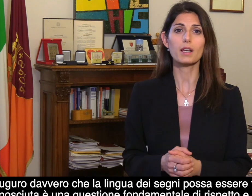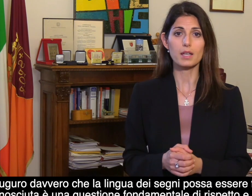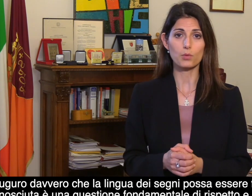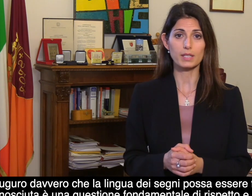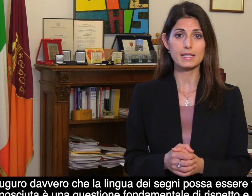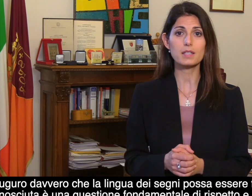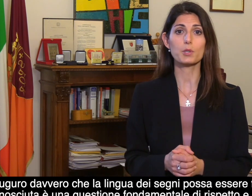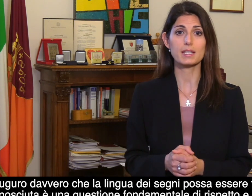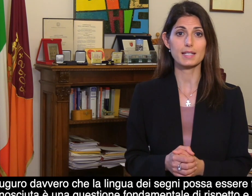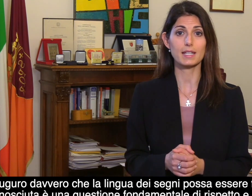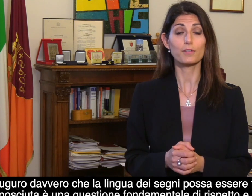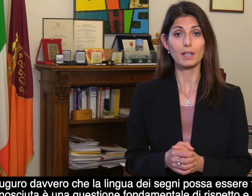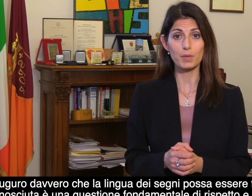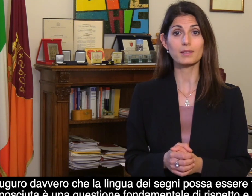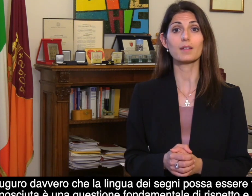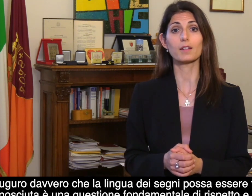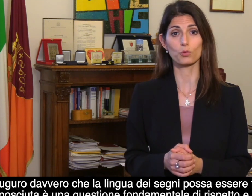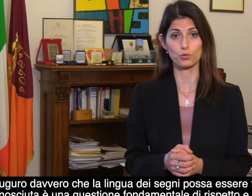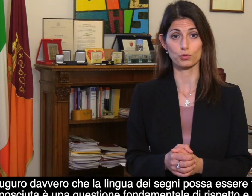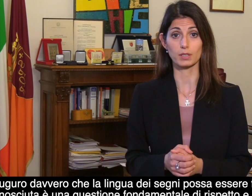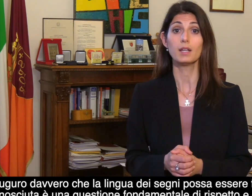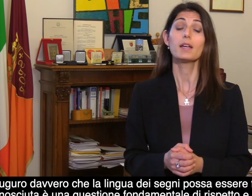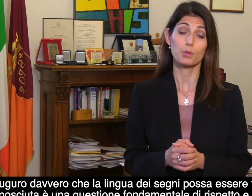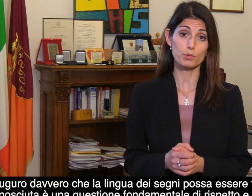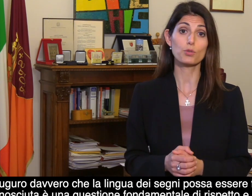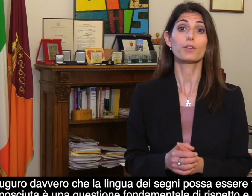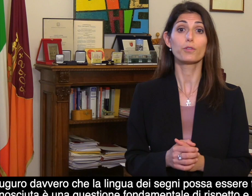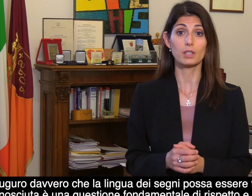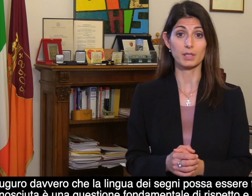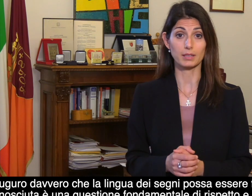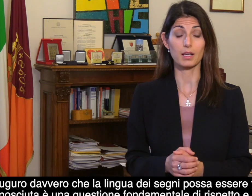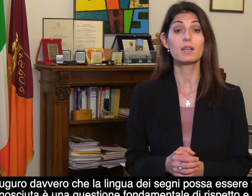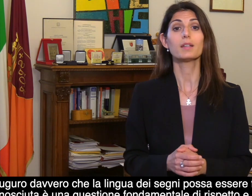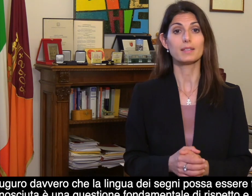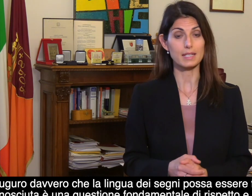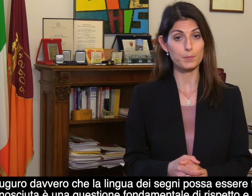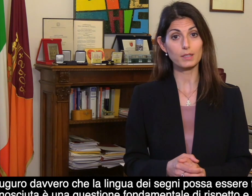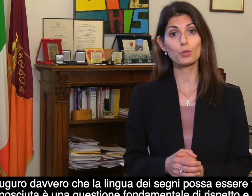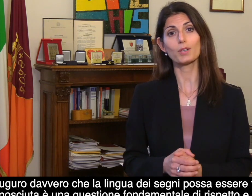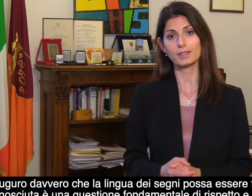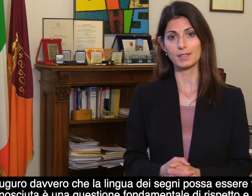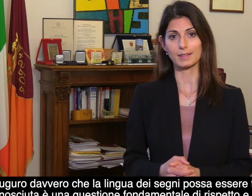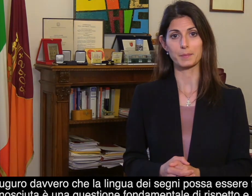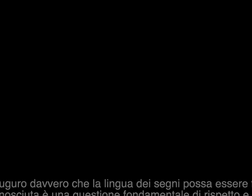la lingua dei segni possa essere finalmente riconosciuta è una questione fondamentale di rispetto e di dignità